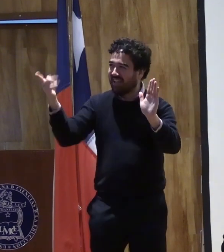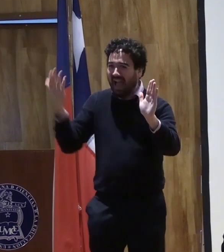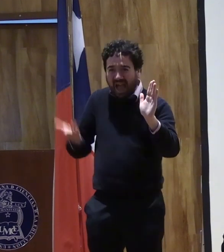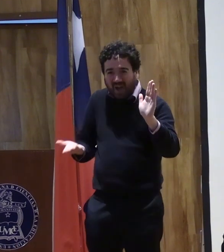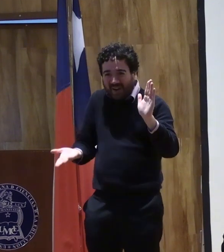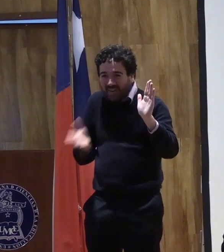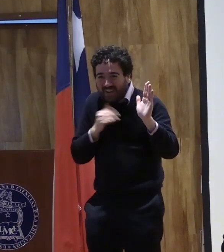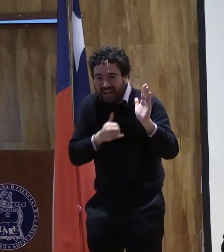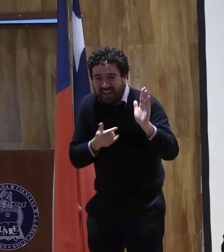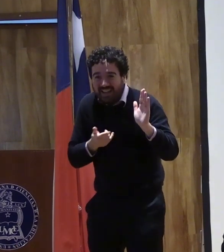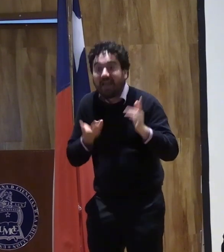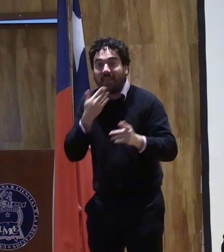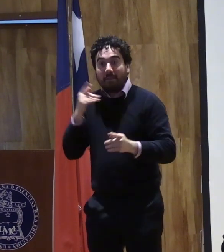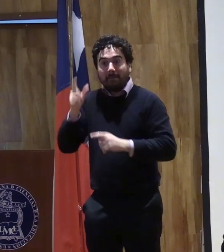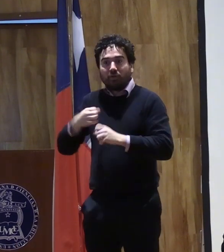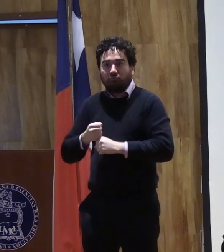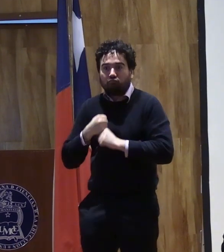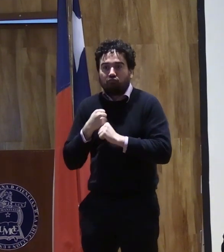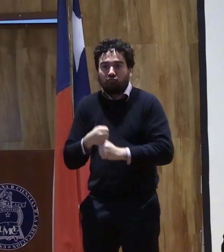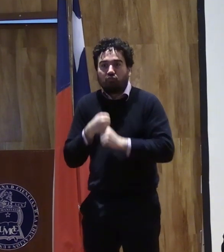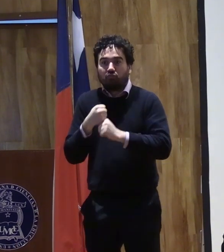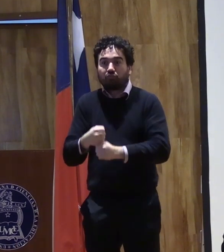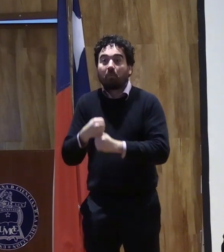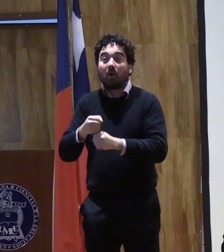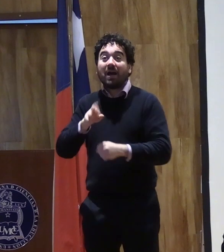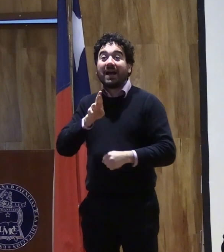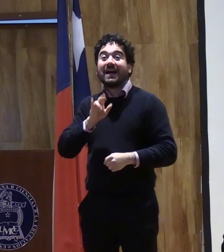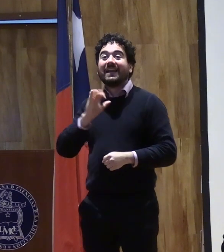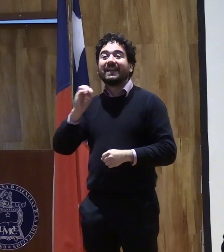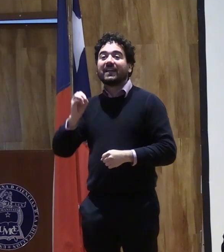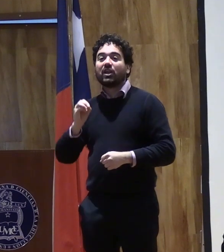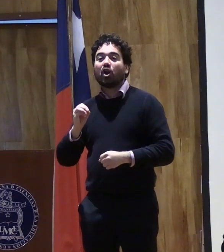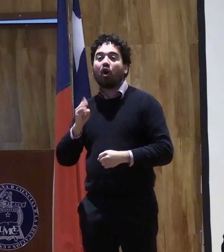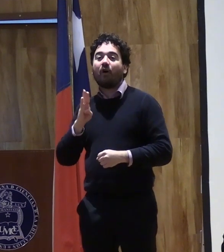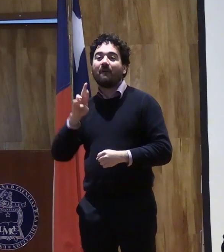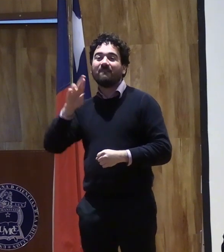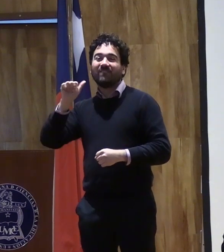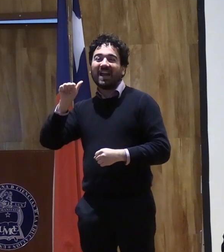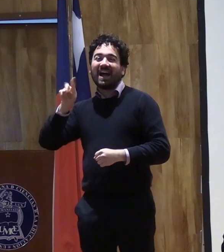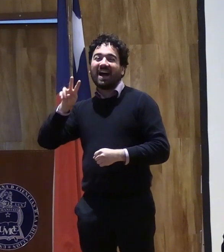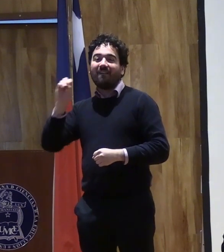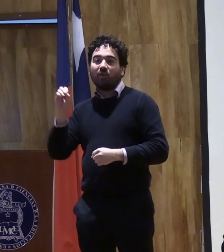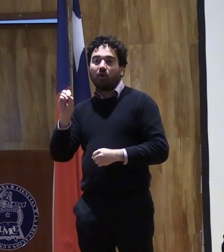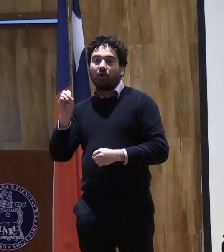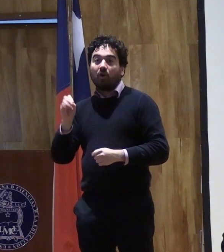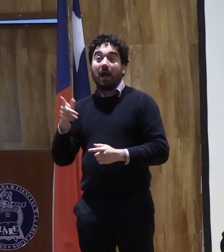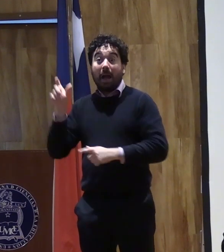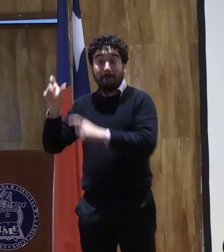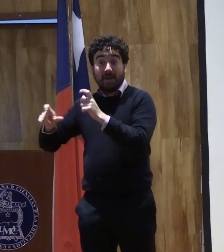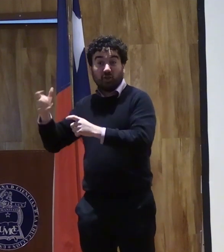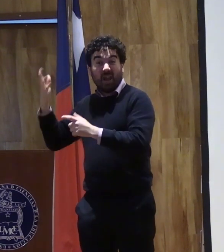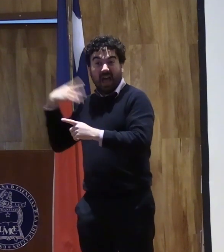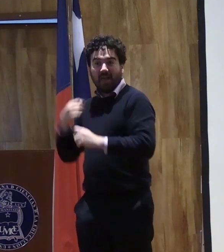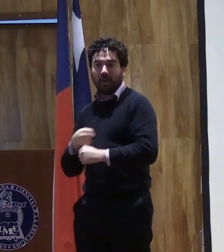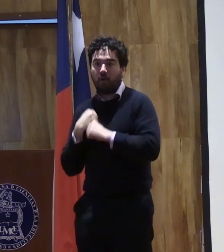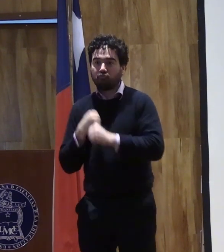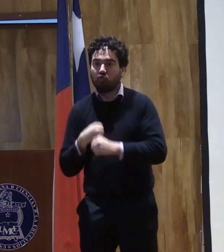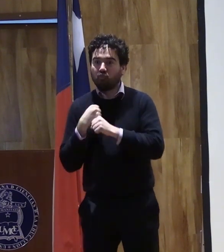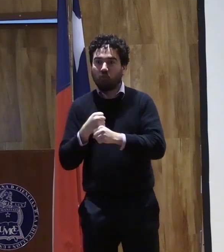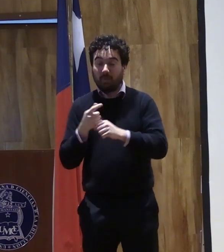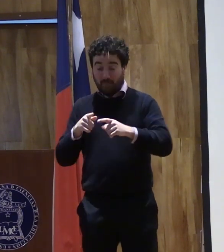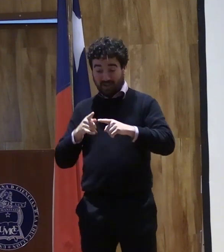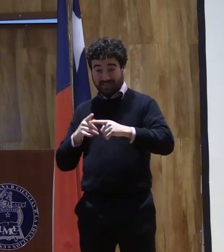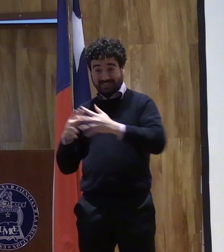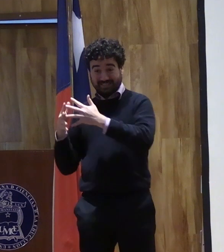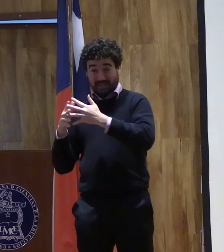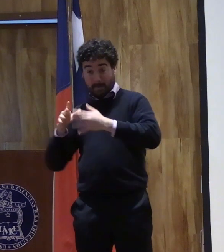que separa Estados Unidos de México, pues se congelaba el río. El río Bravo hoy día no